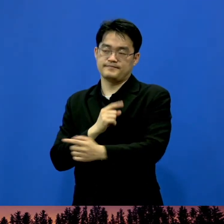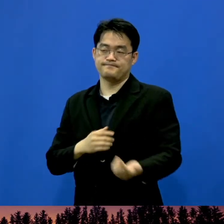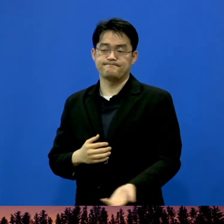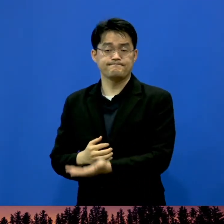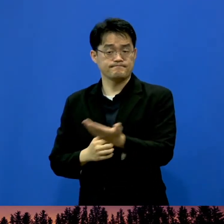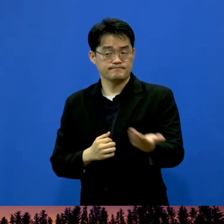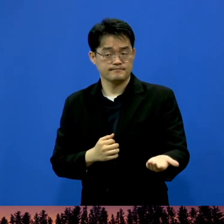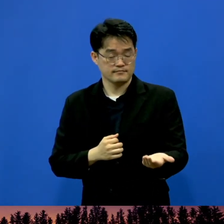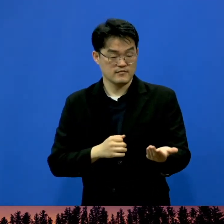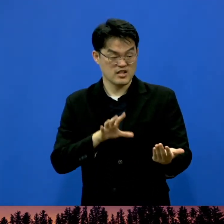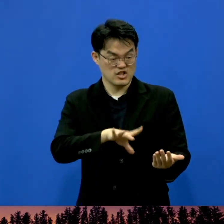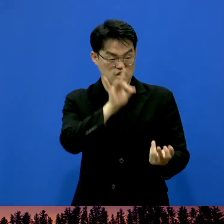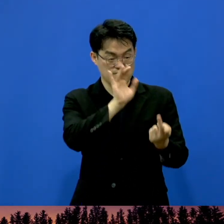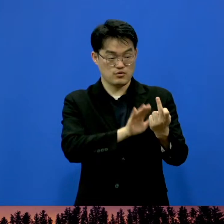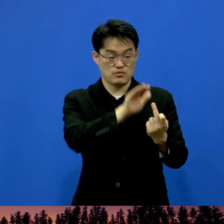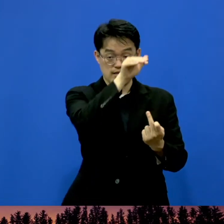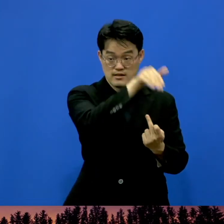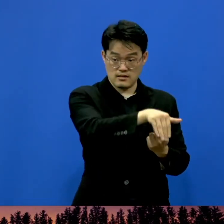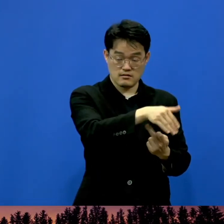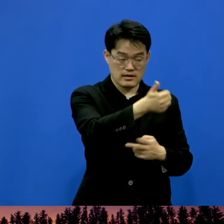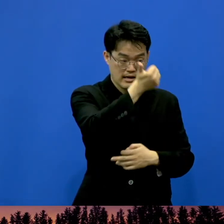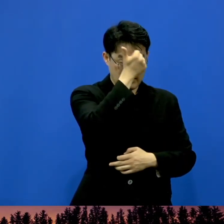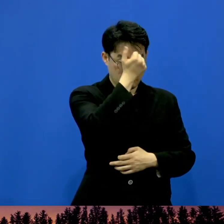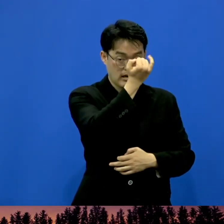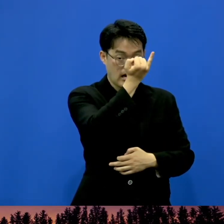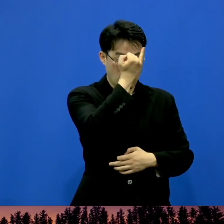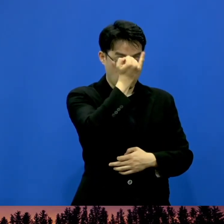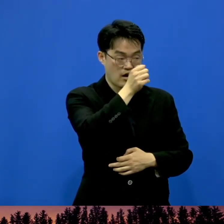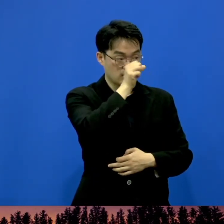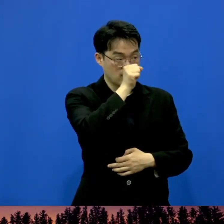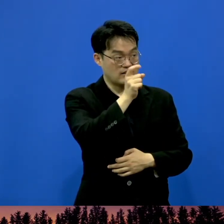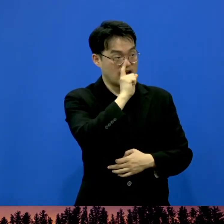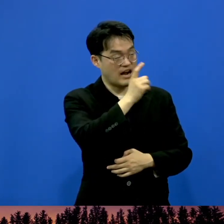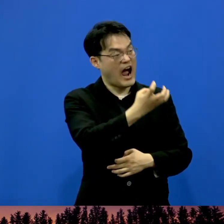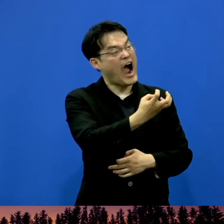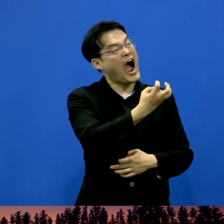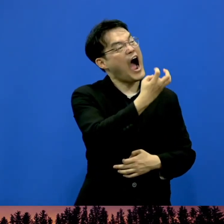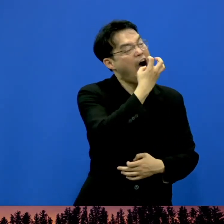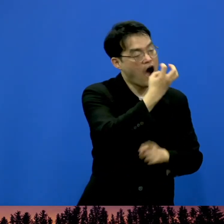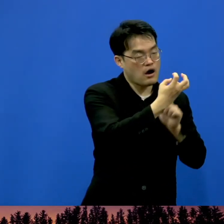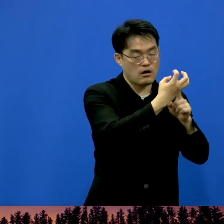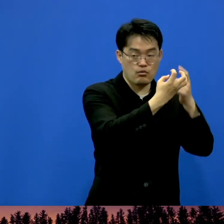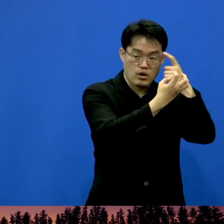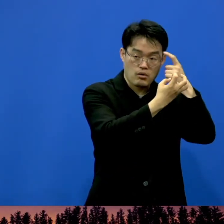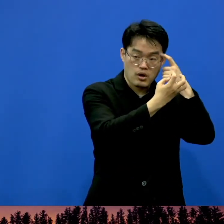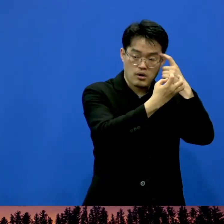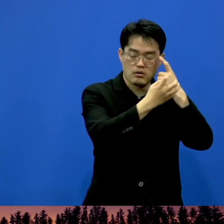에덴 동산에서 아담과 하와가 선악과를 따먹은 것도 결국은 생각의 게으름에서 온 거랍니다.